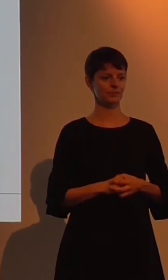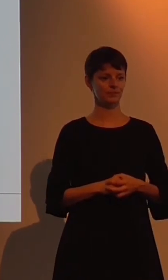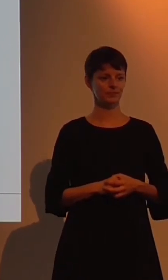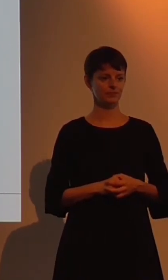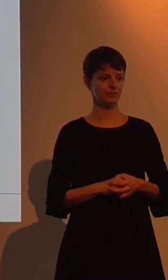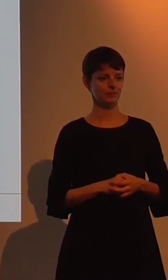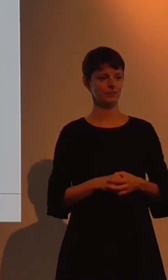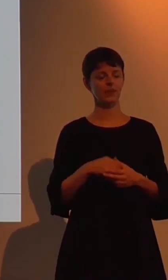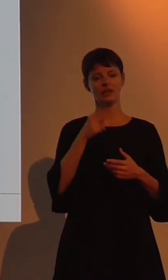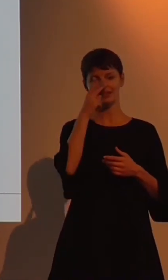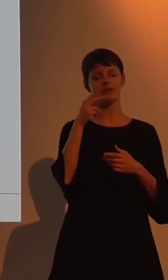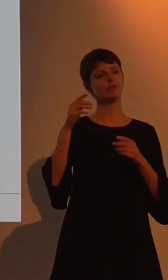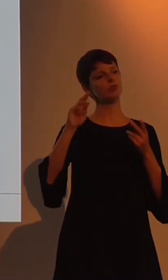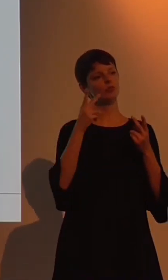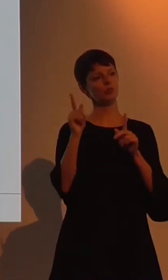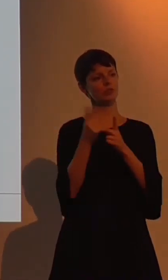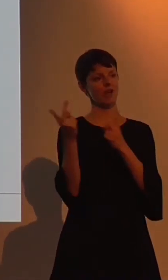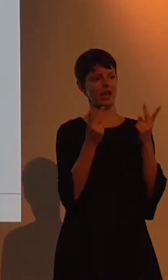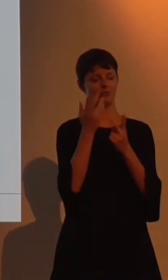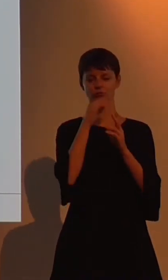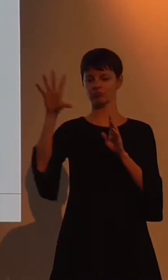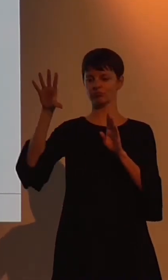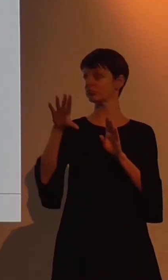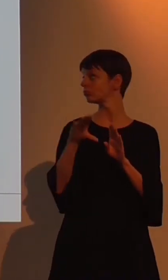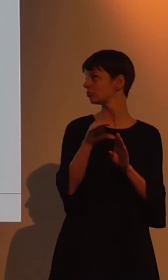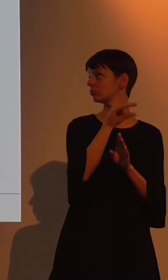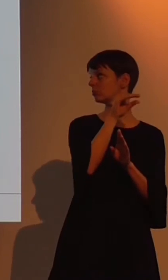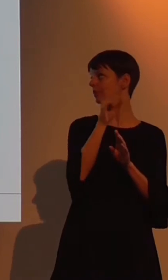vorgenommen haben und eine eigene Stelle für das Thema